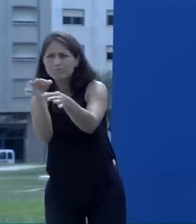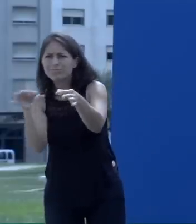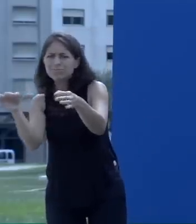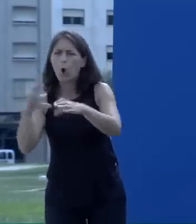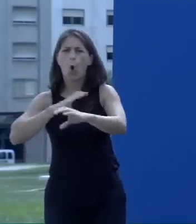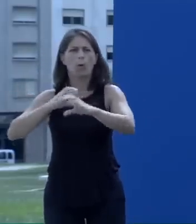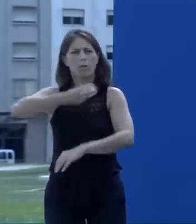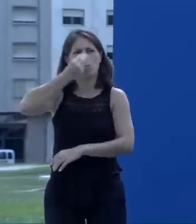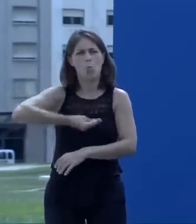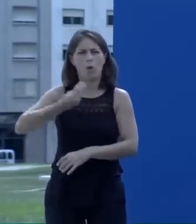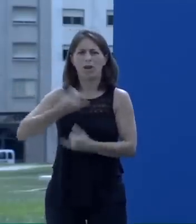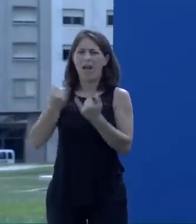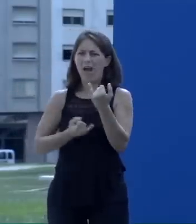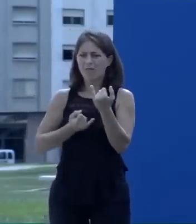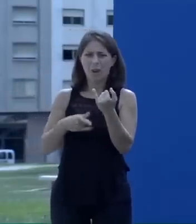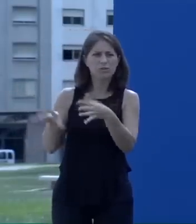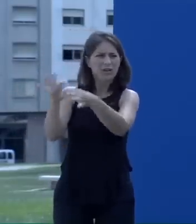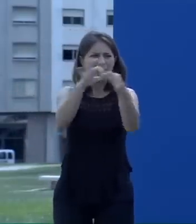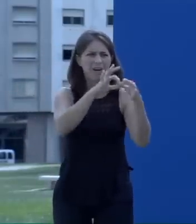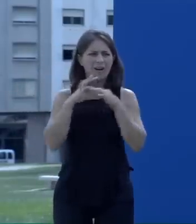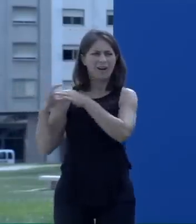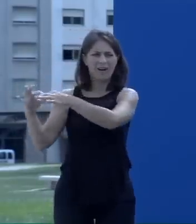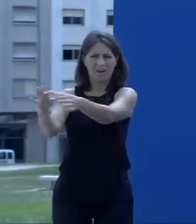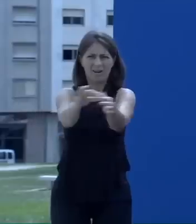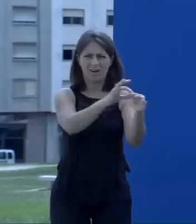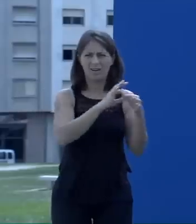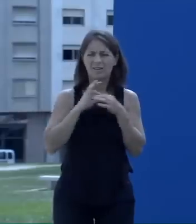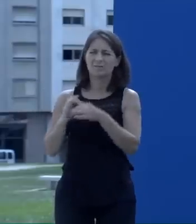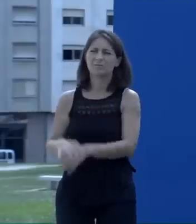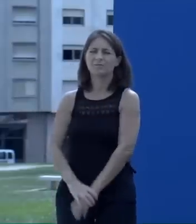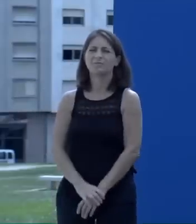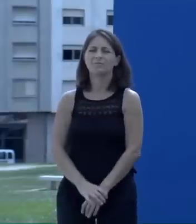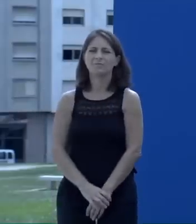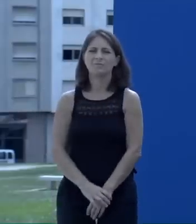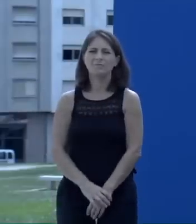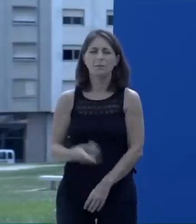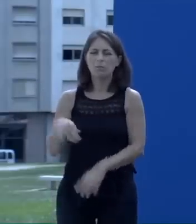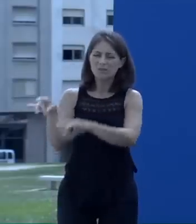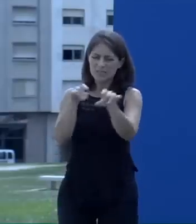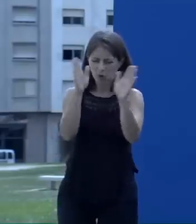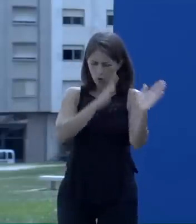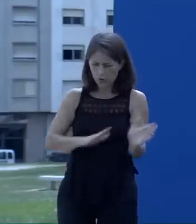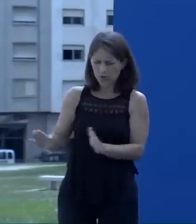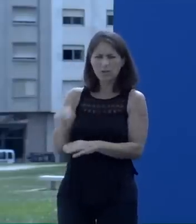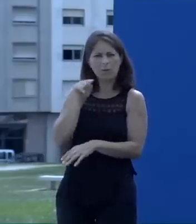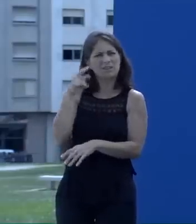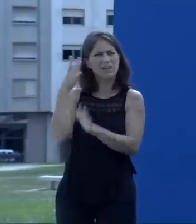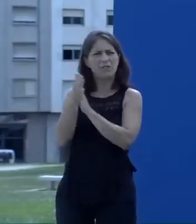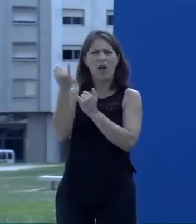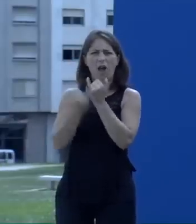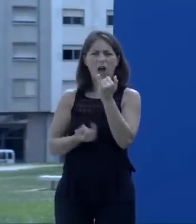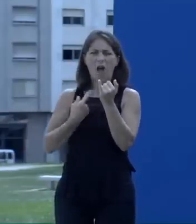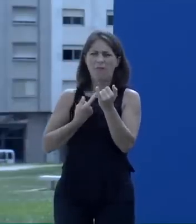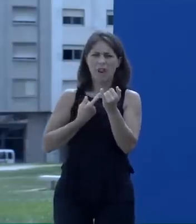a boa comunicación entre as comarcas e os espazos urbanos e interurbanos. Ordenación do territorio e tamén o establecemento de servicios comarcais,